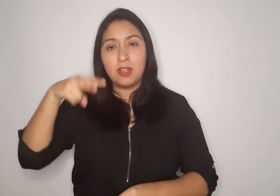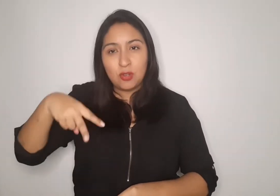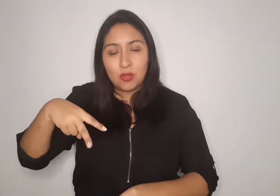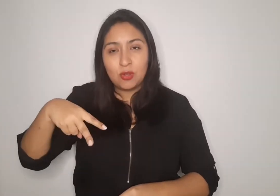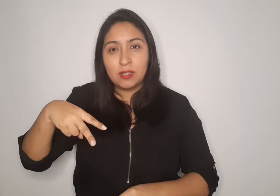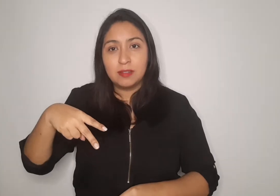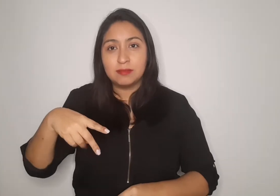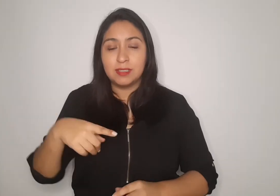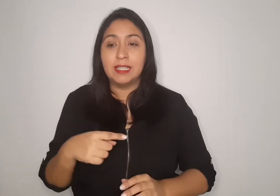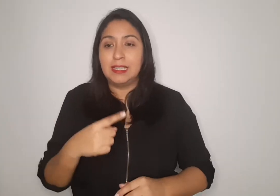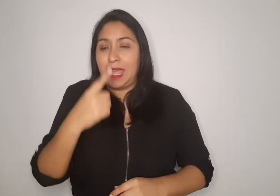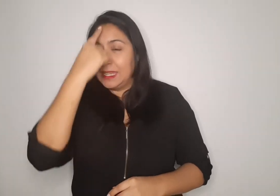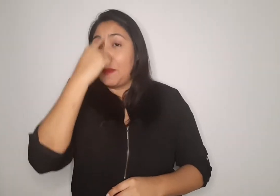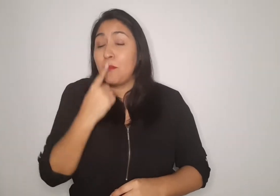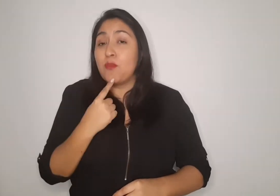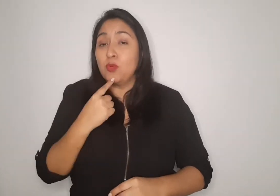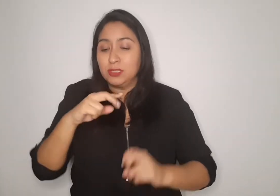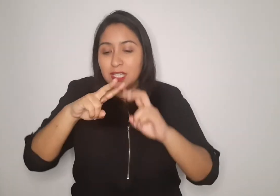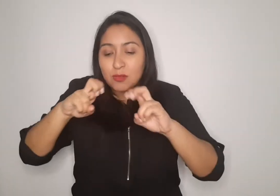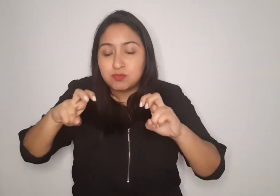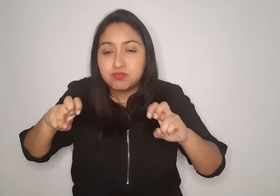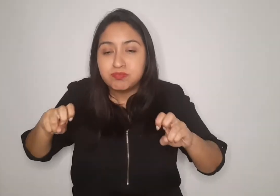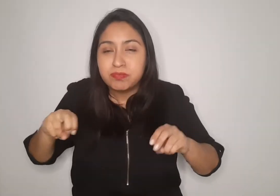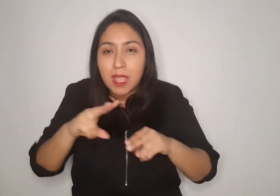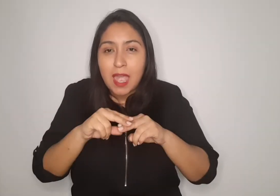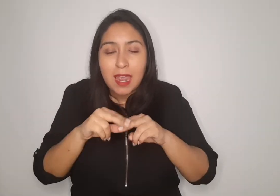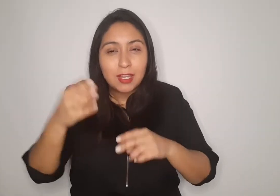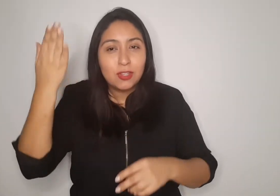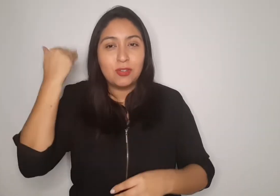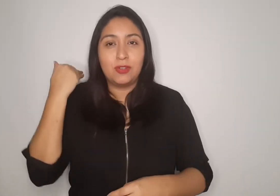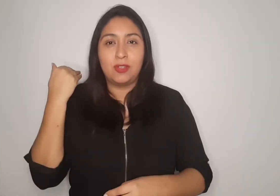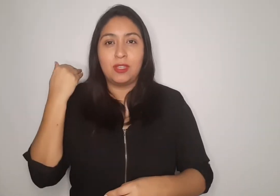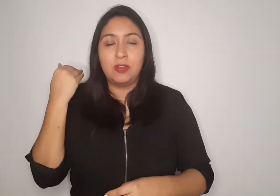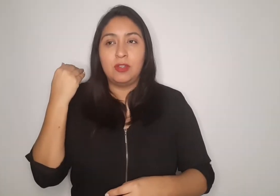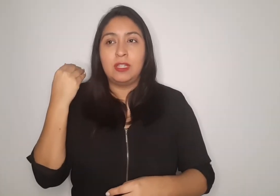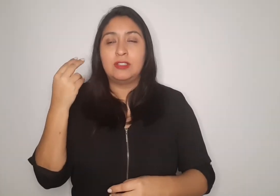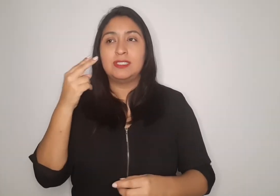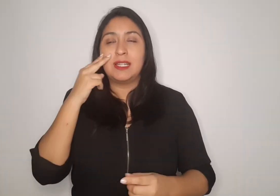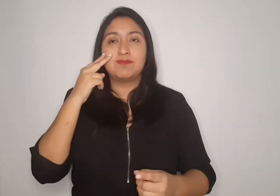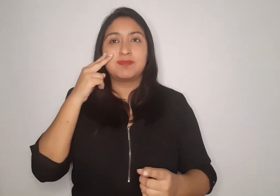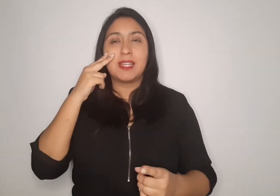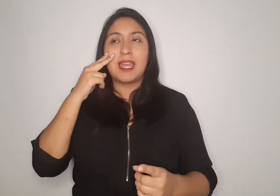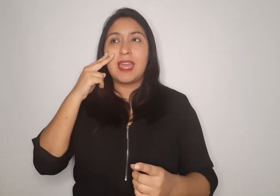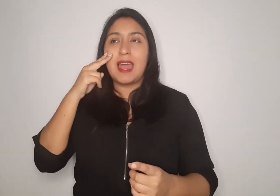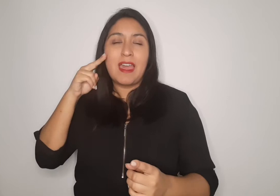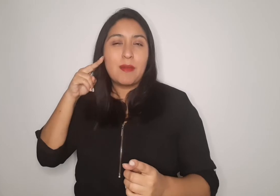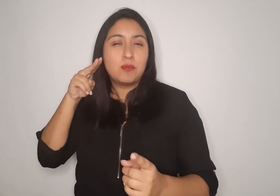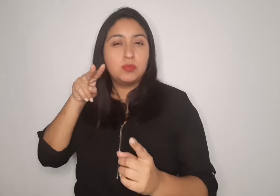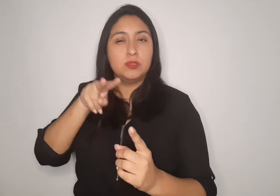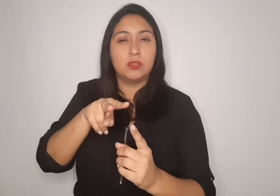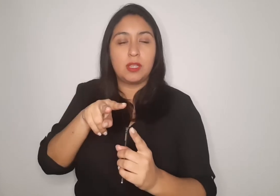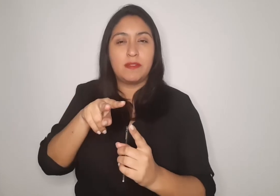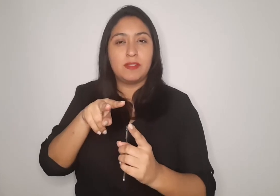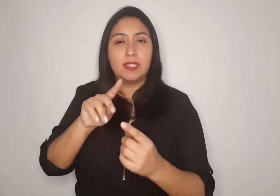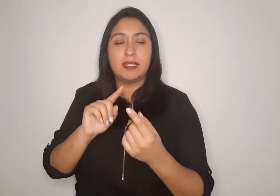nuevas reflexiones, nuevos cambios. Y claro, la mirada cambia completamente, Santiago, porque